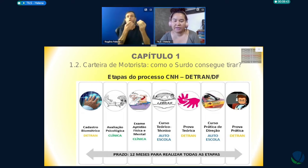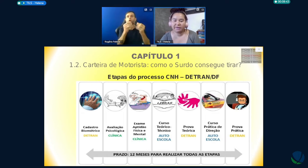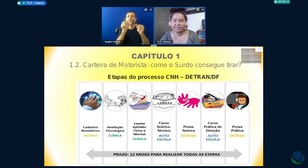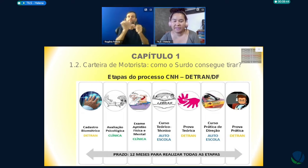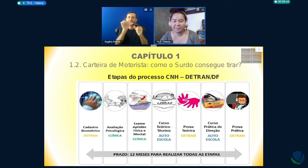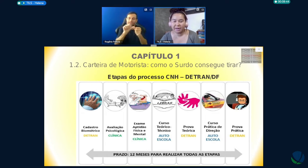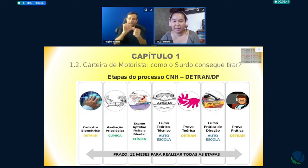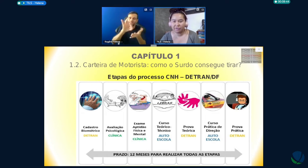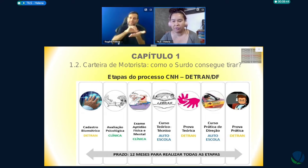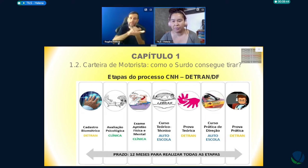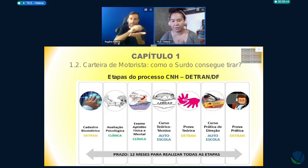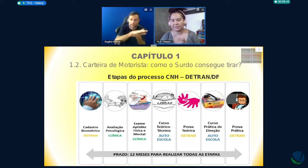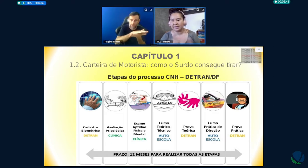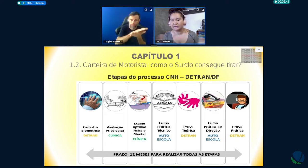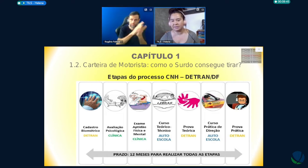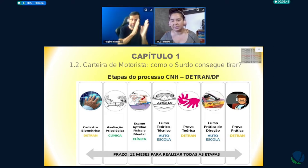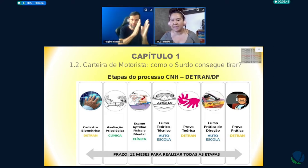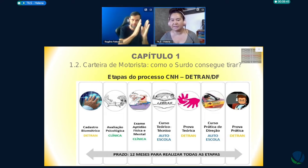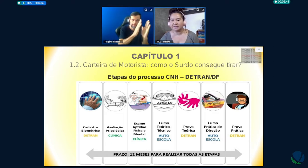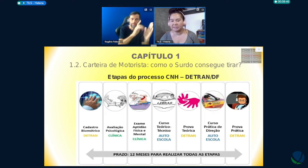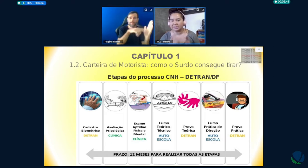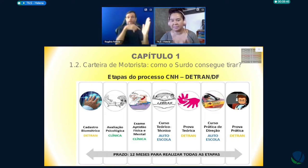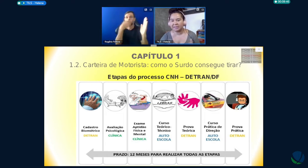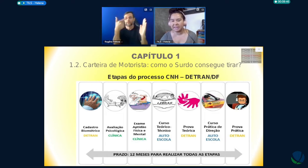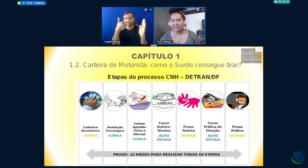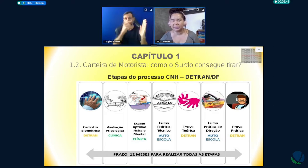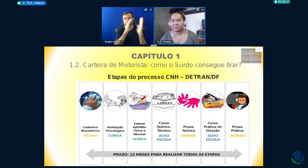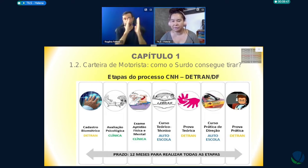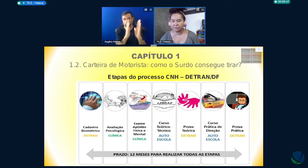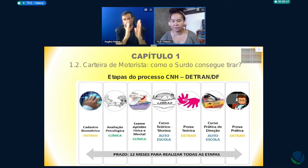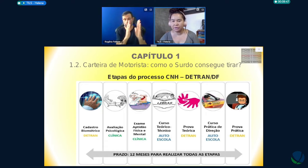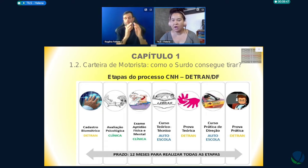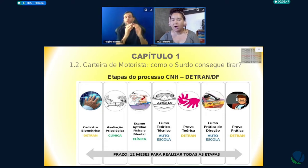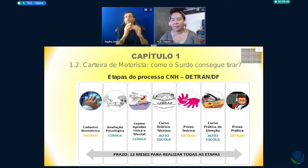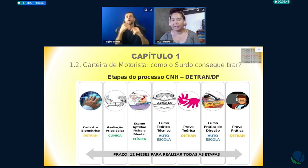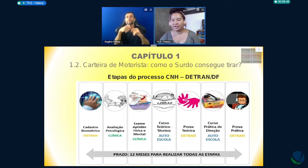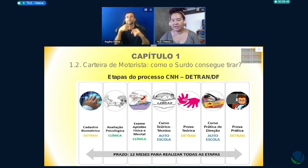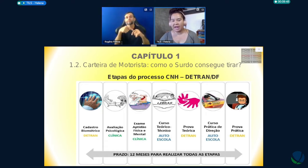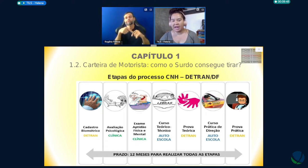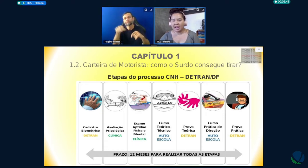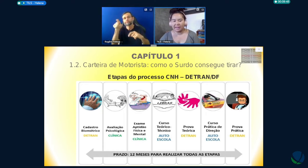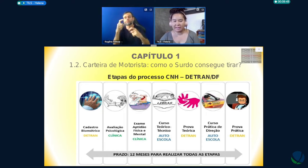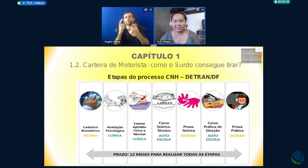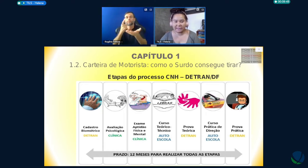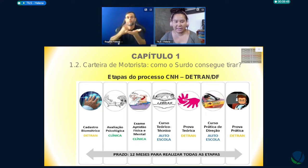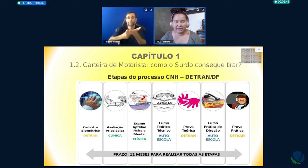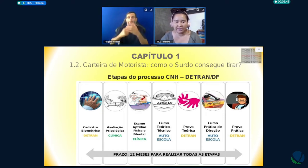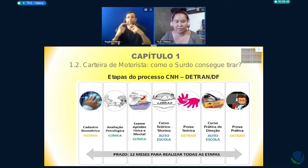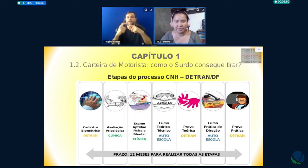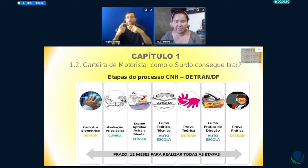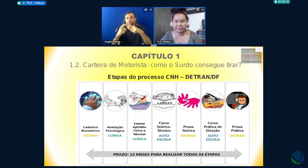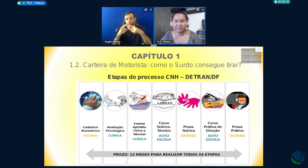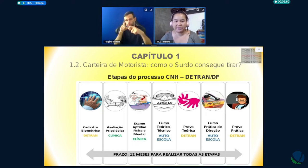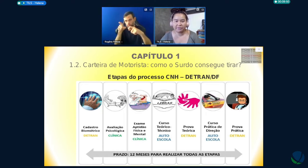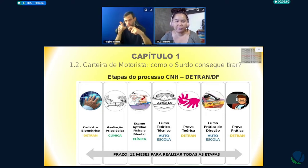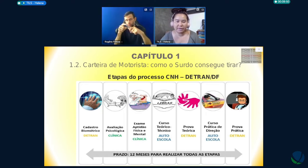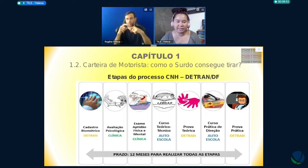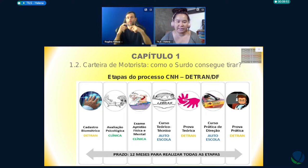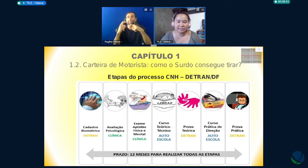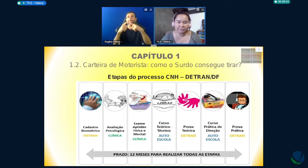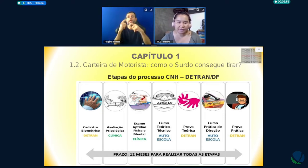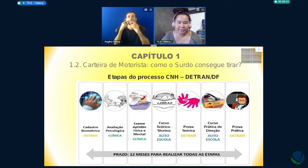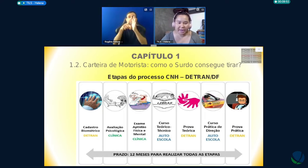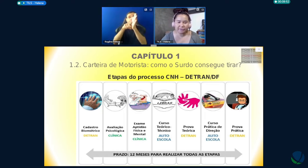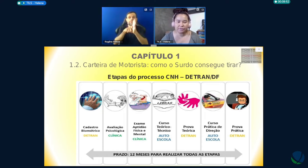o surdo tem que fazer, para todo o processo, as etapas que tem que ser passadas para o surdo poder tirar a CNH. Então, primeiro você vem com